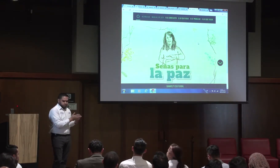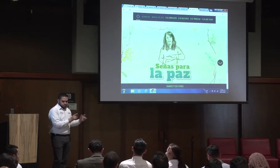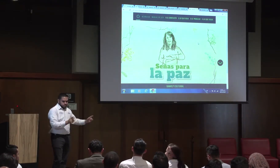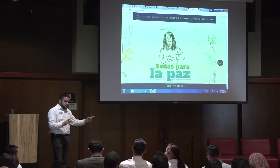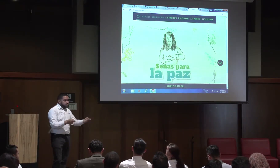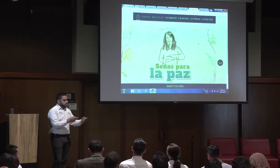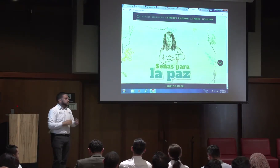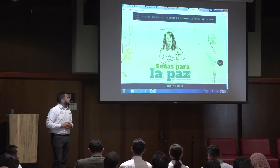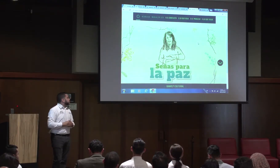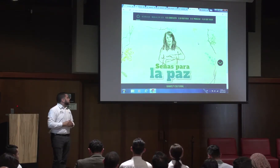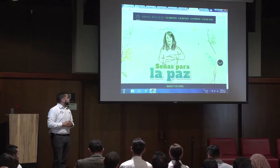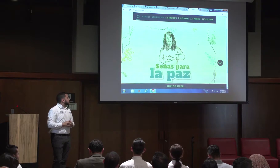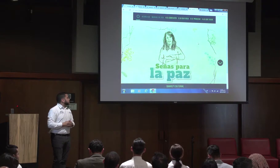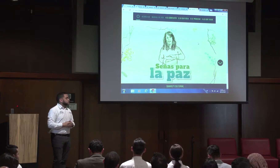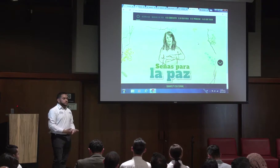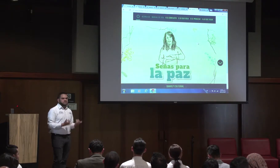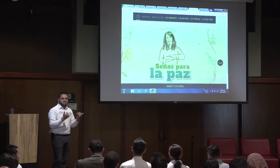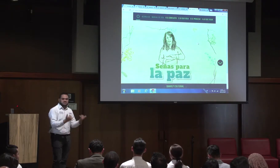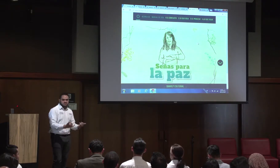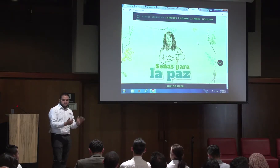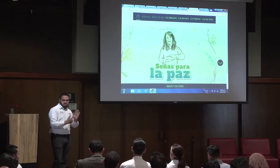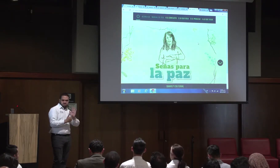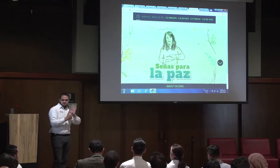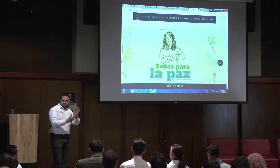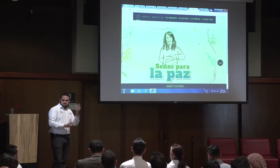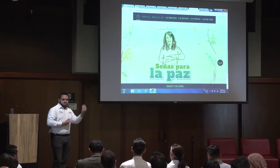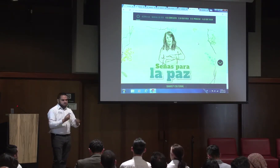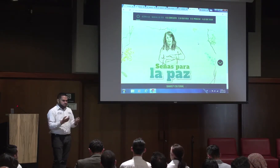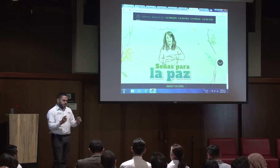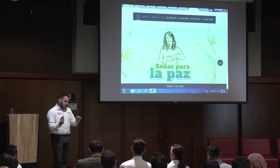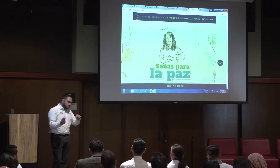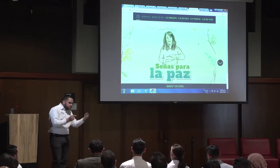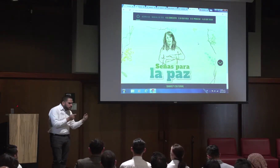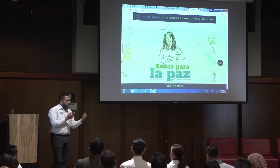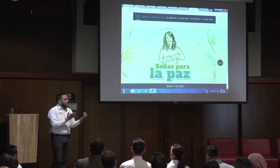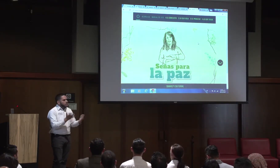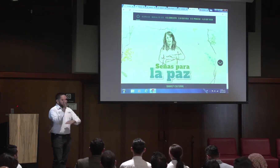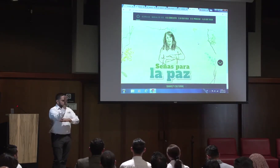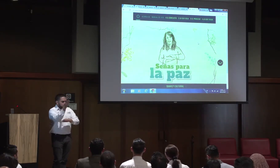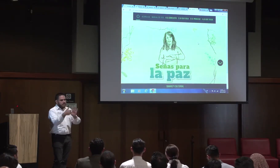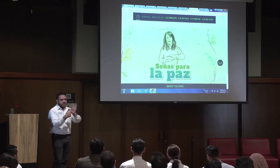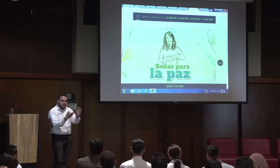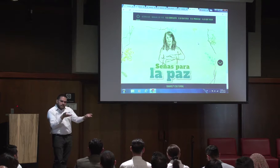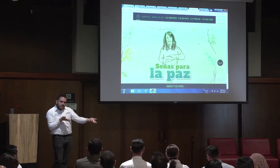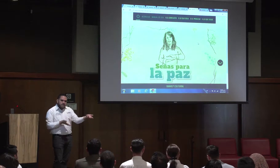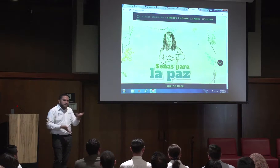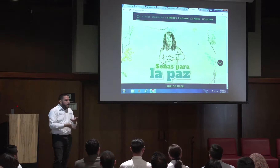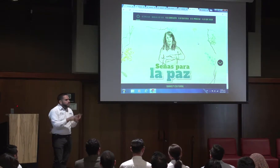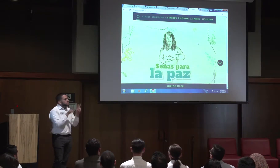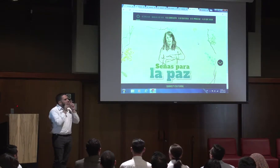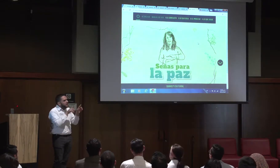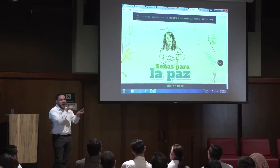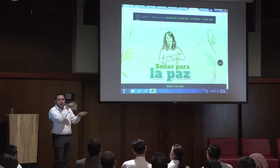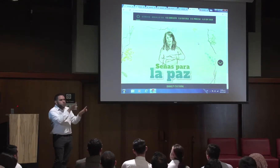funciona, porque ahora ya vamos a entrar en una conversación en la que vamos a poder ver también algunos de los videos. Muchas